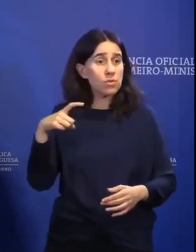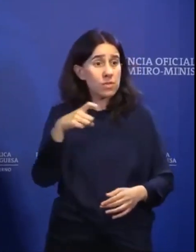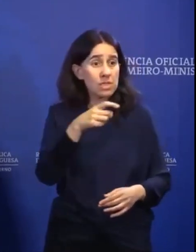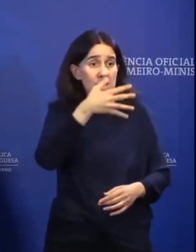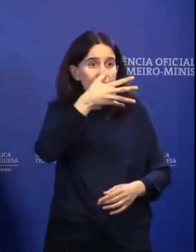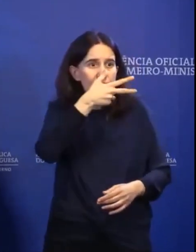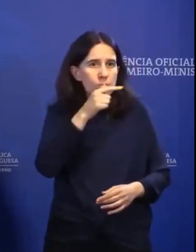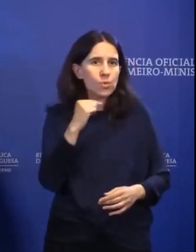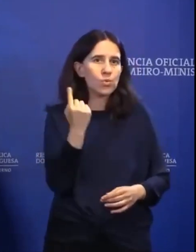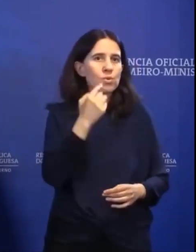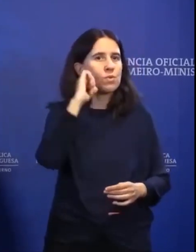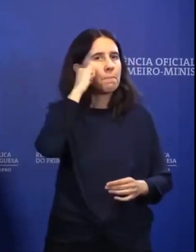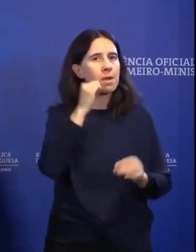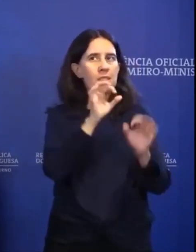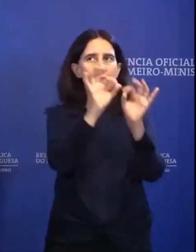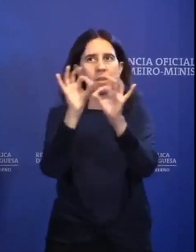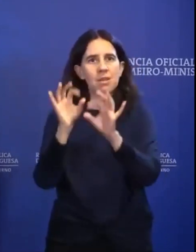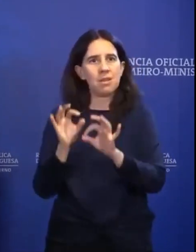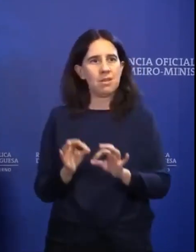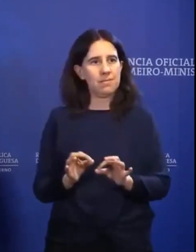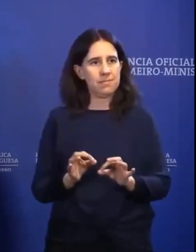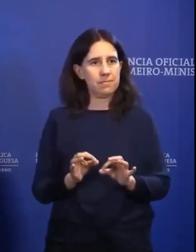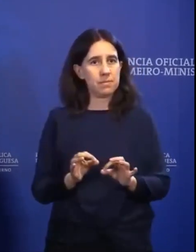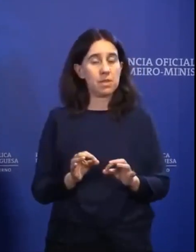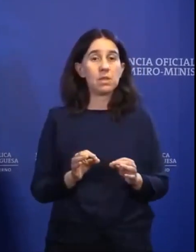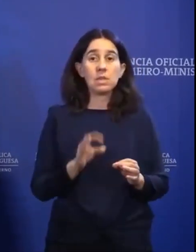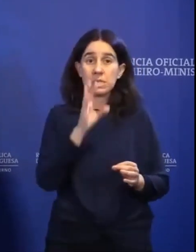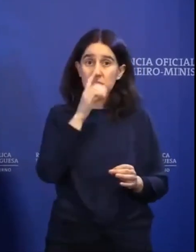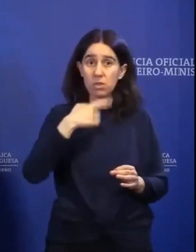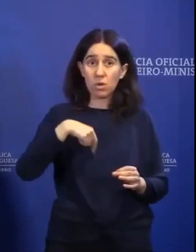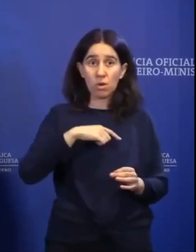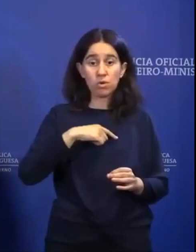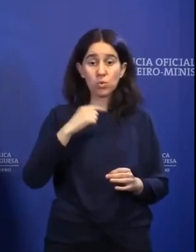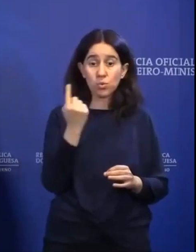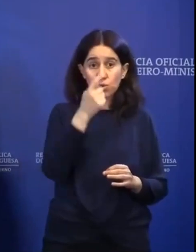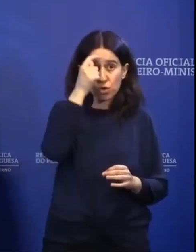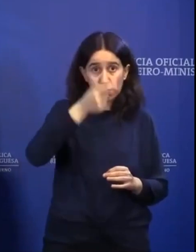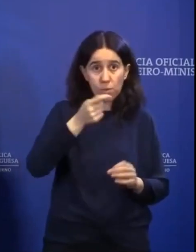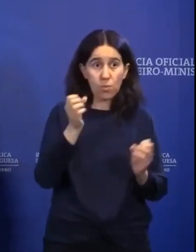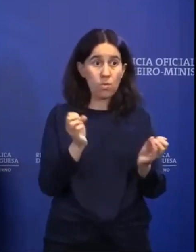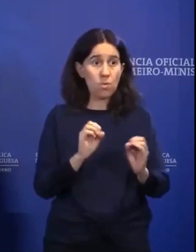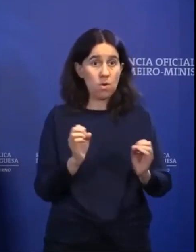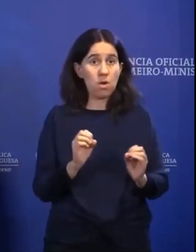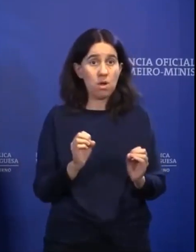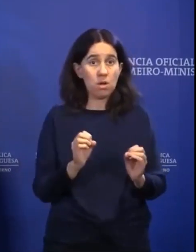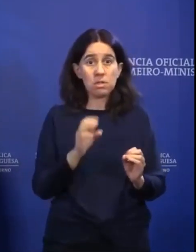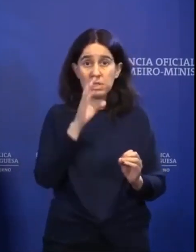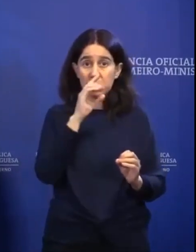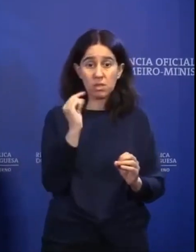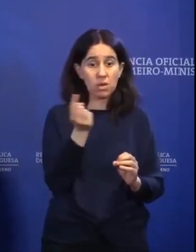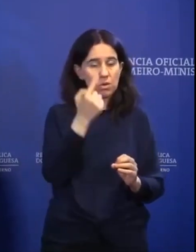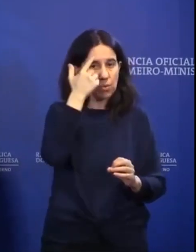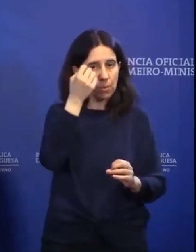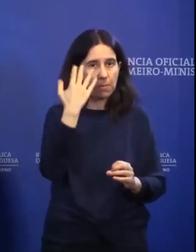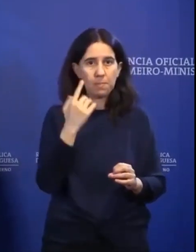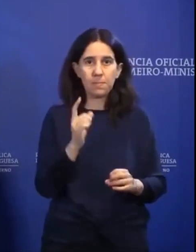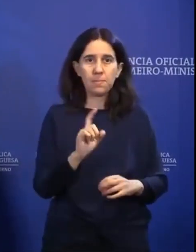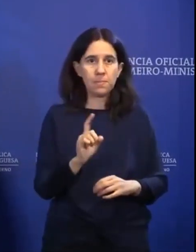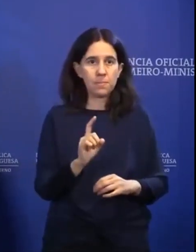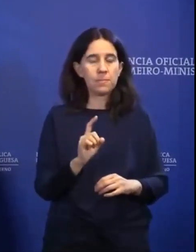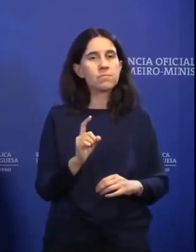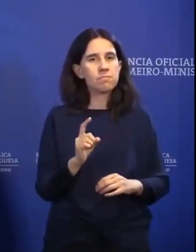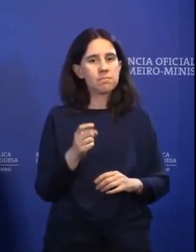infelizmente atingimos a todos por igual e esse nós nos respeitamos todos os outros este nós não compreendemos